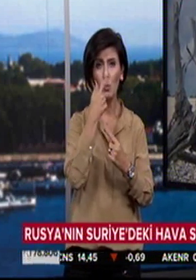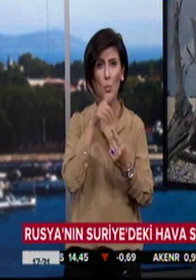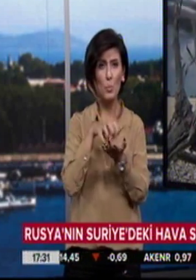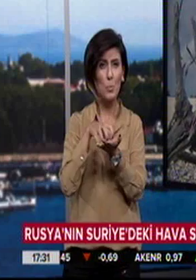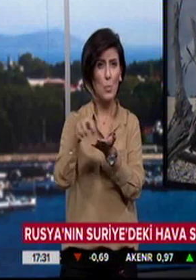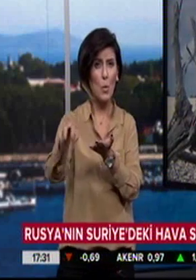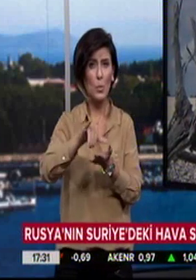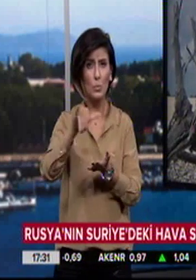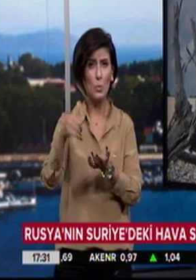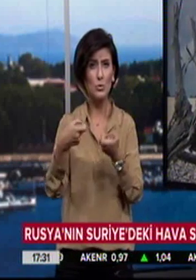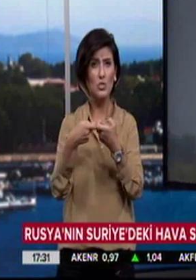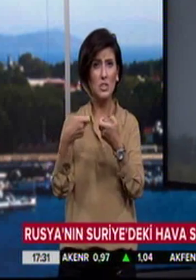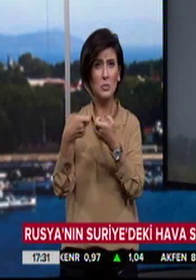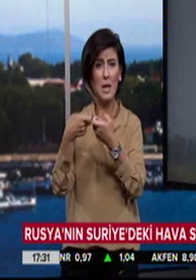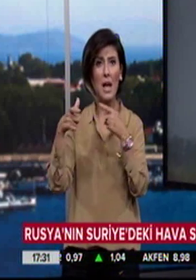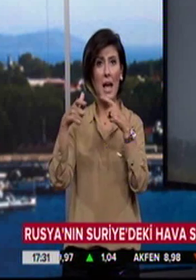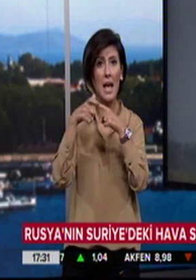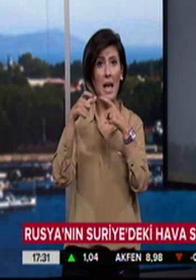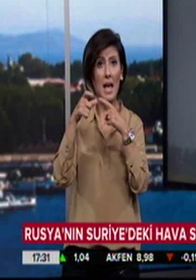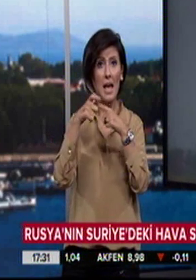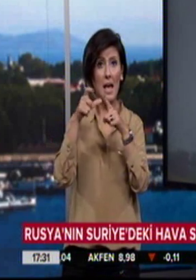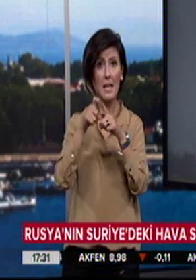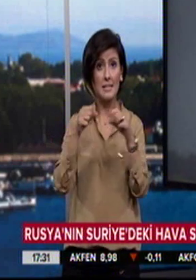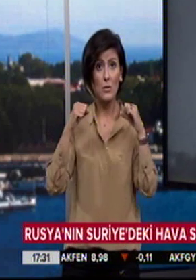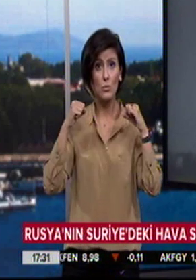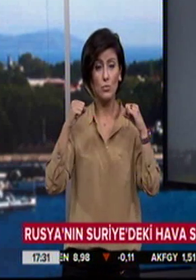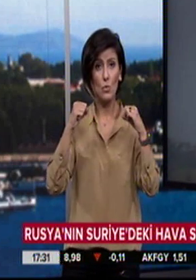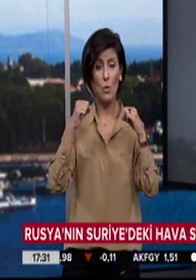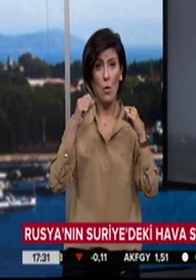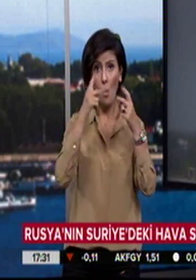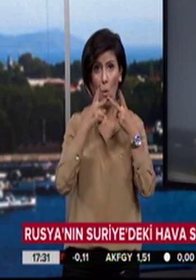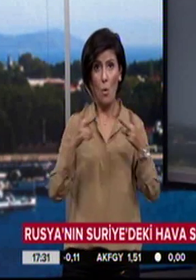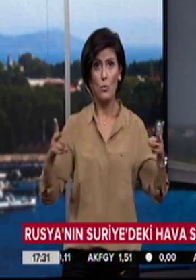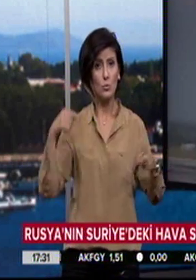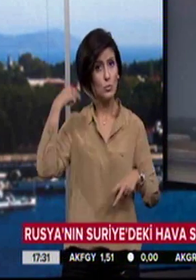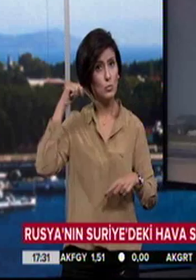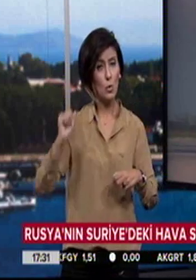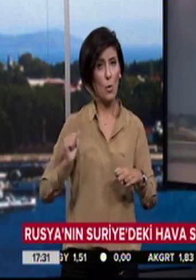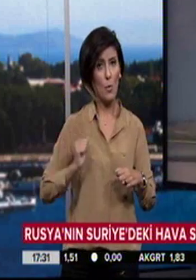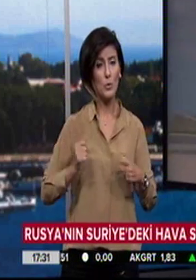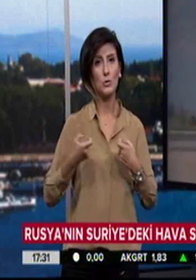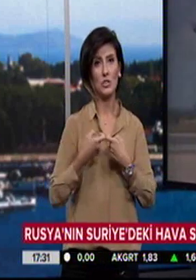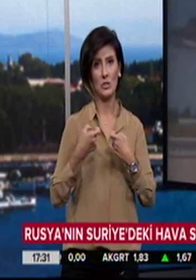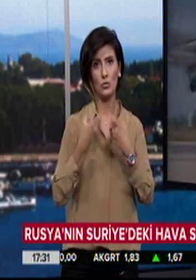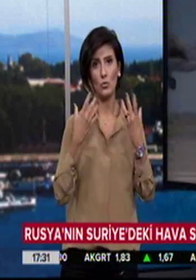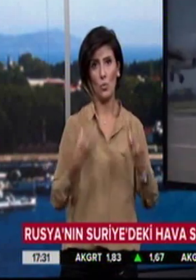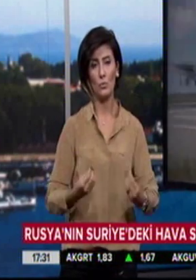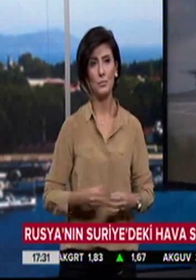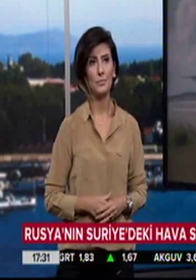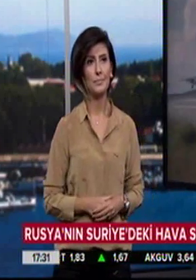bölgede yoğunlaşan çatışmalarda Esed güçleri Özgür Suriye ordusuyla çatışıyor.